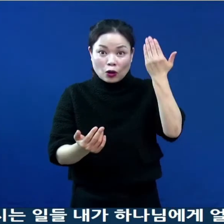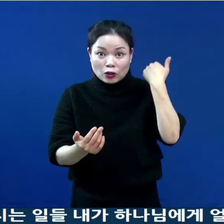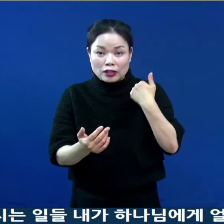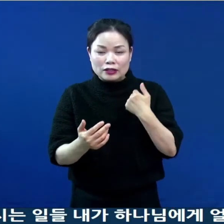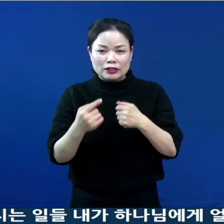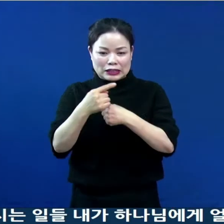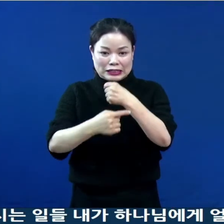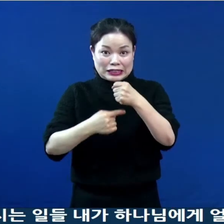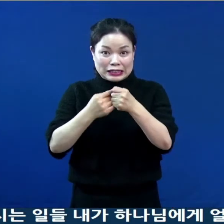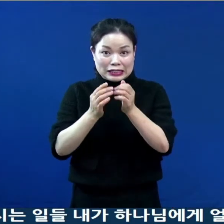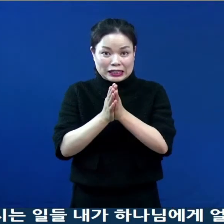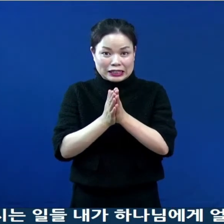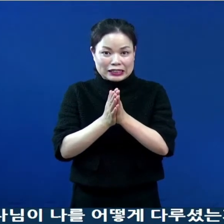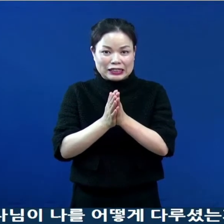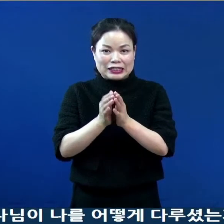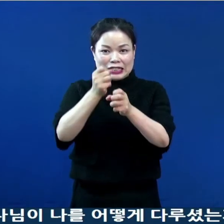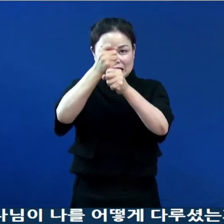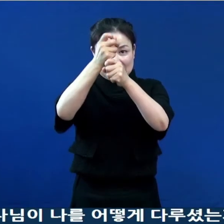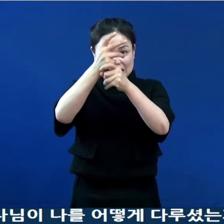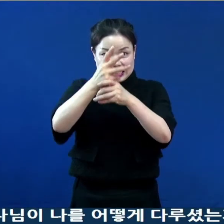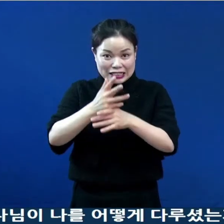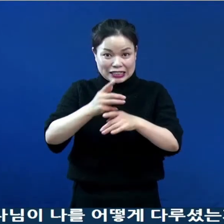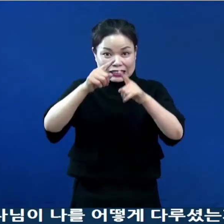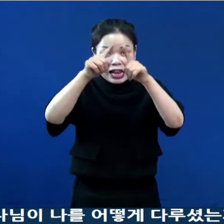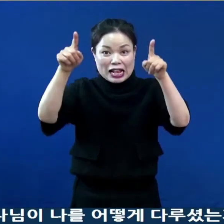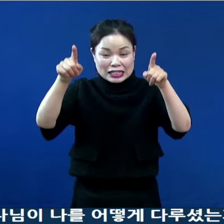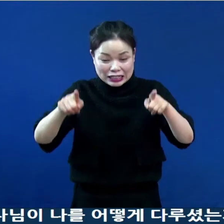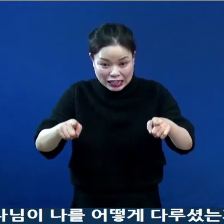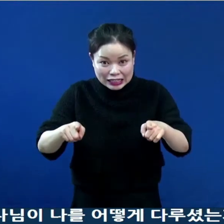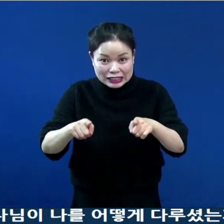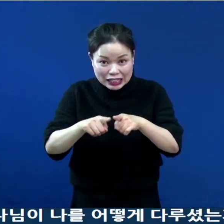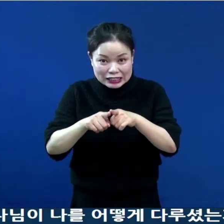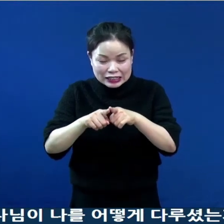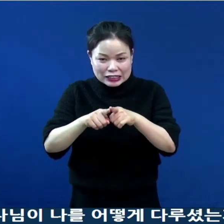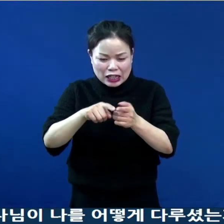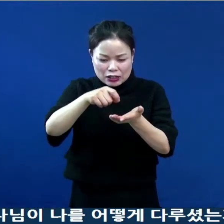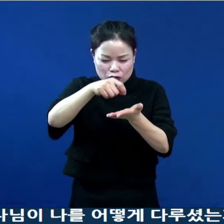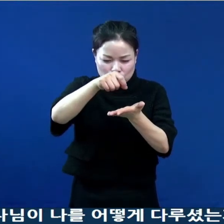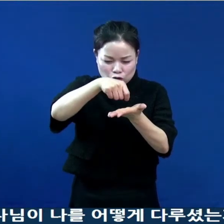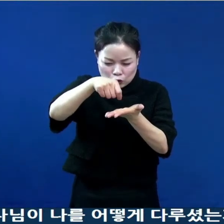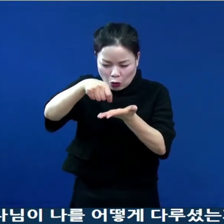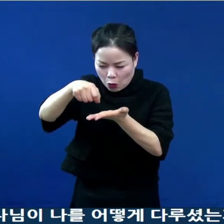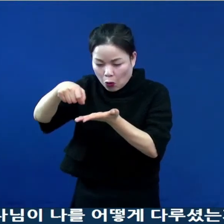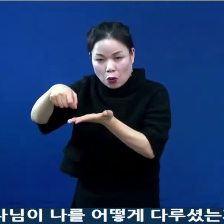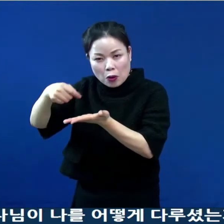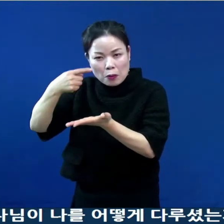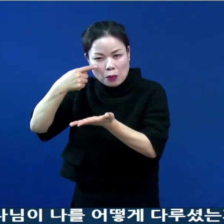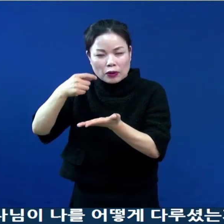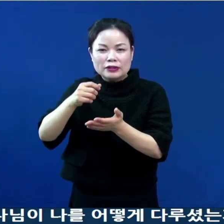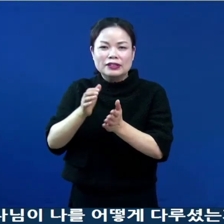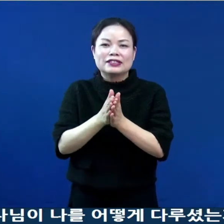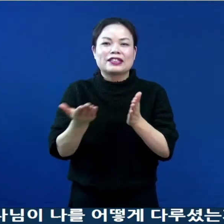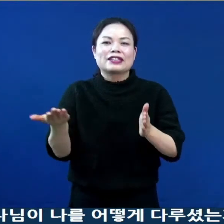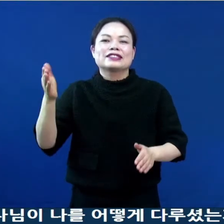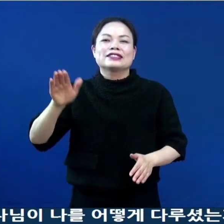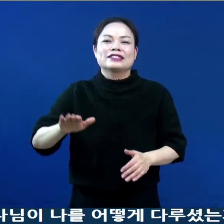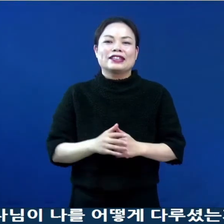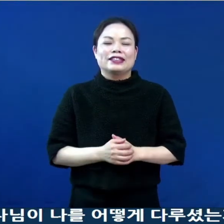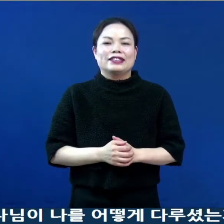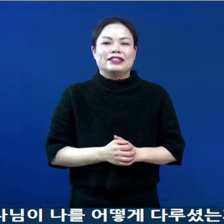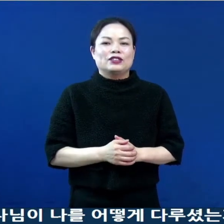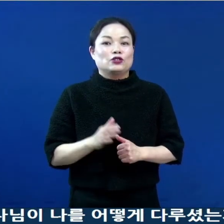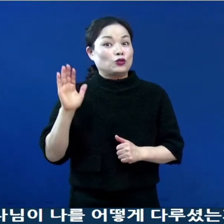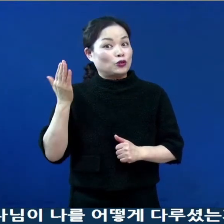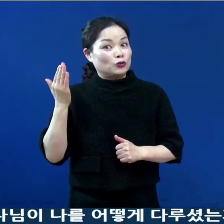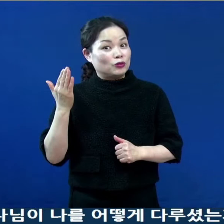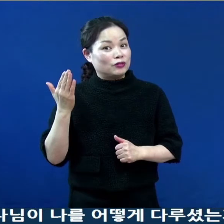한 해가 시작할 때 칼렌더를 새로 이렇게 수첩 같은 것을 만들어서 이렇게 적어두고 이렇게 한 해를 시작했는데